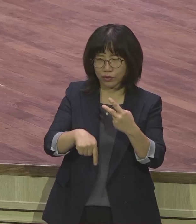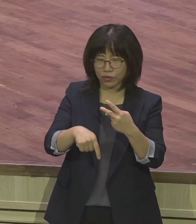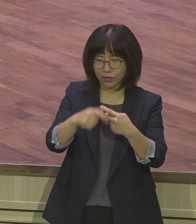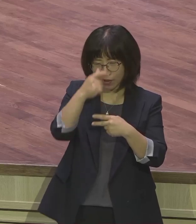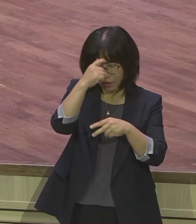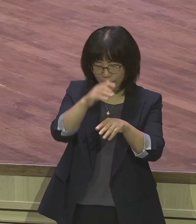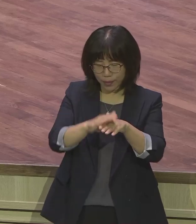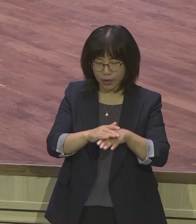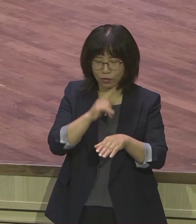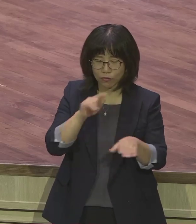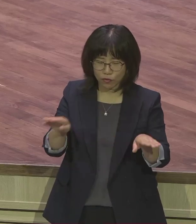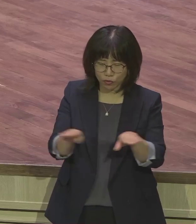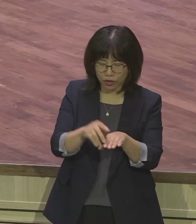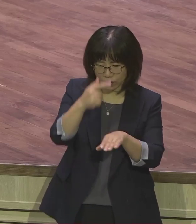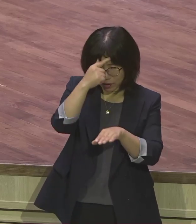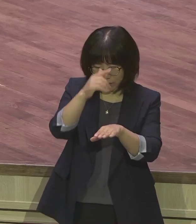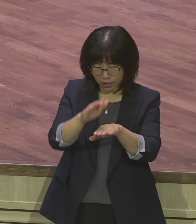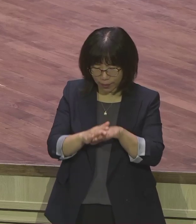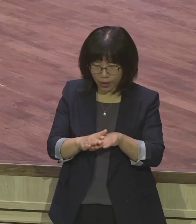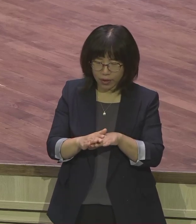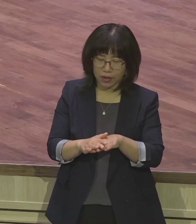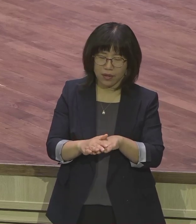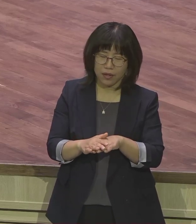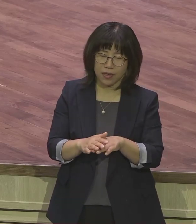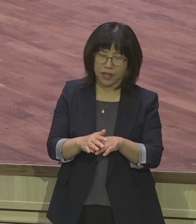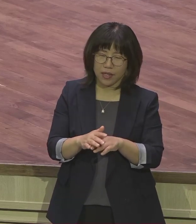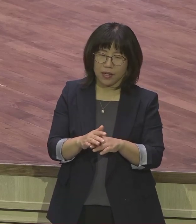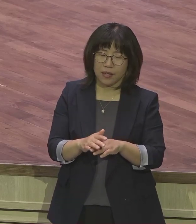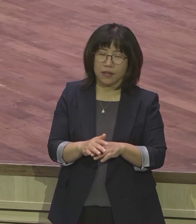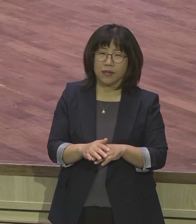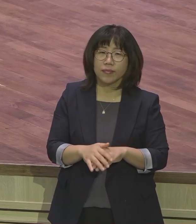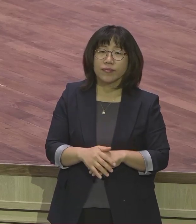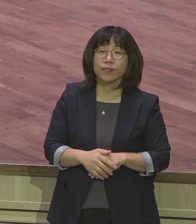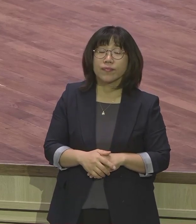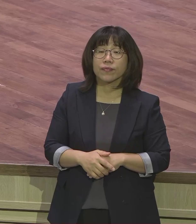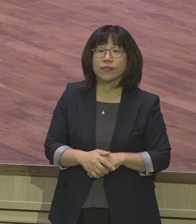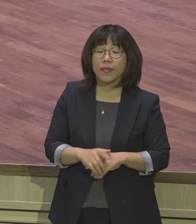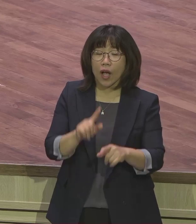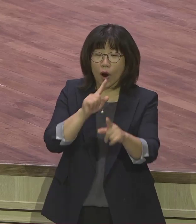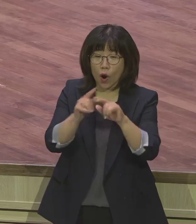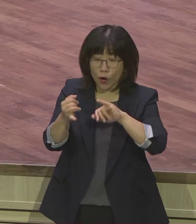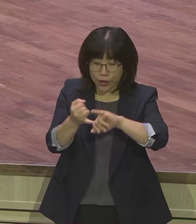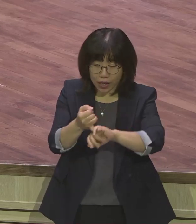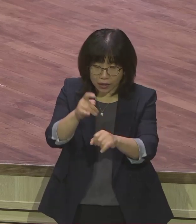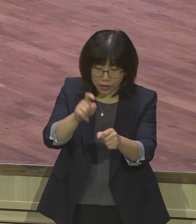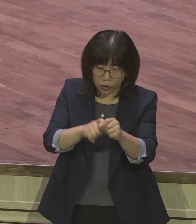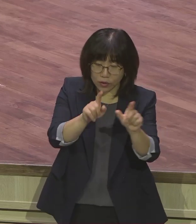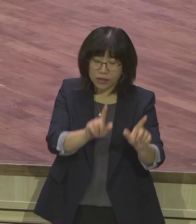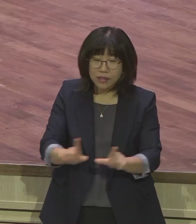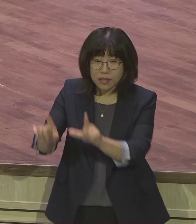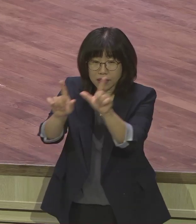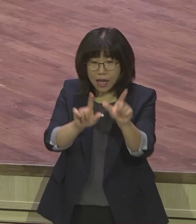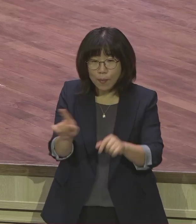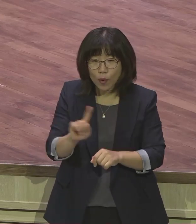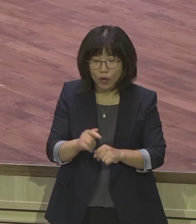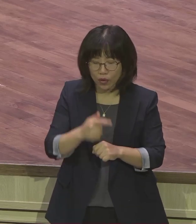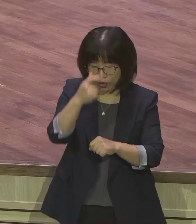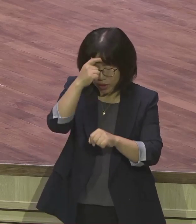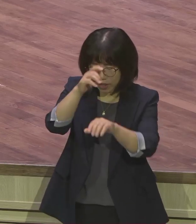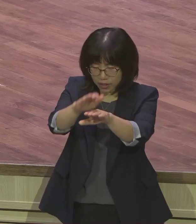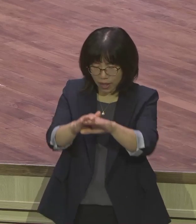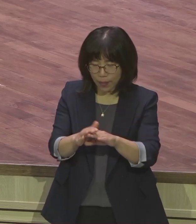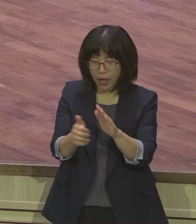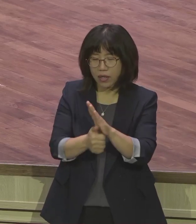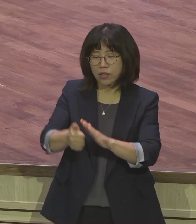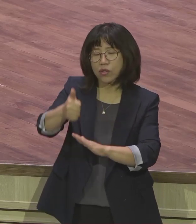강남매식이 보름하는 거 은약적 삶은요 다른 것이 아니에요 은약적 삶이 뭡니까 예배 성공이에요